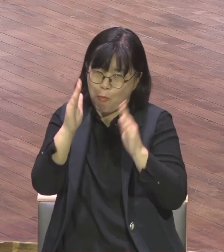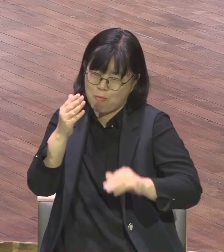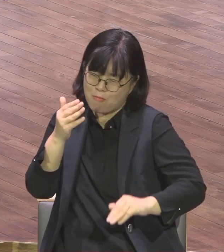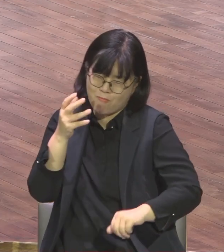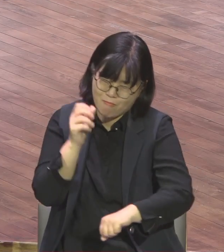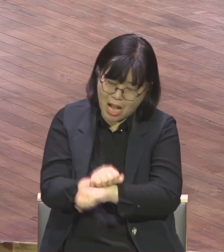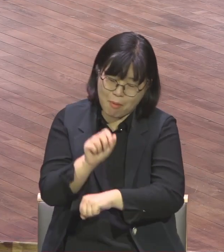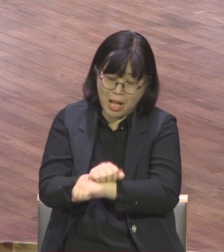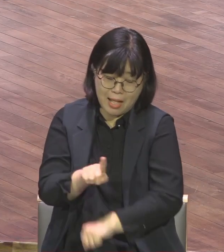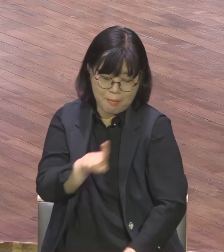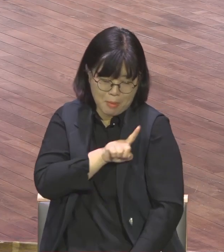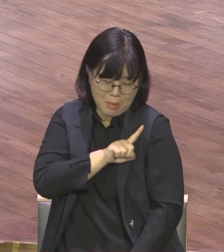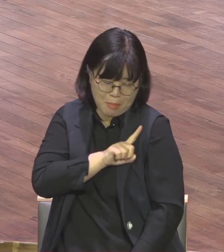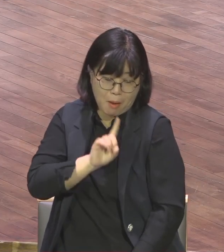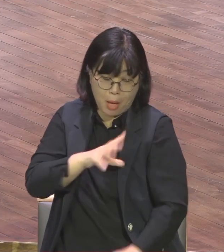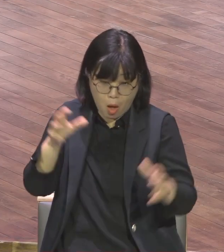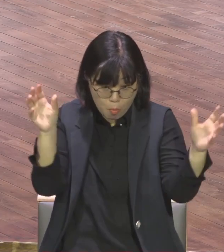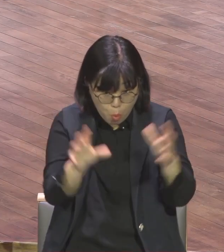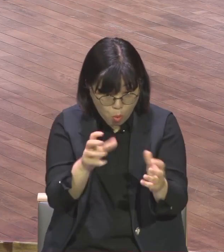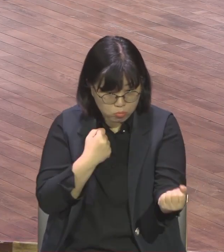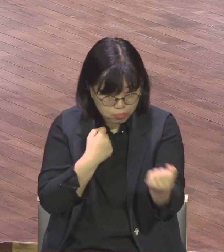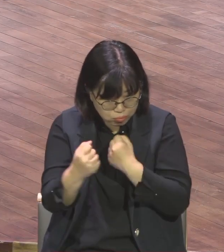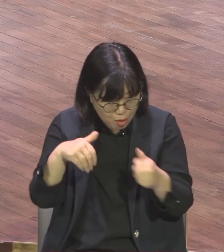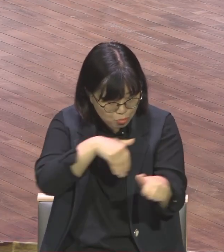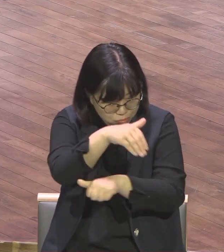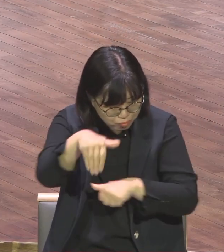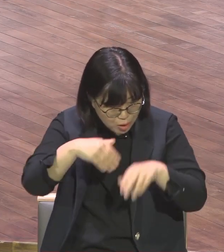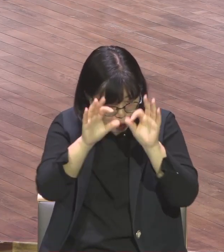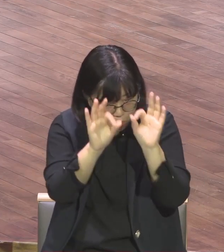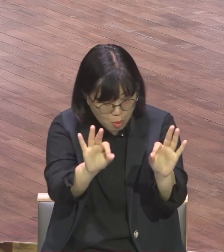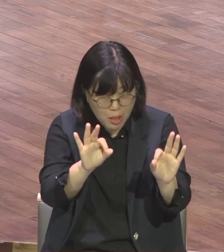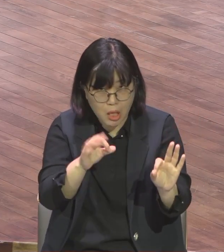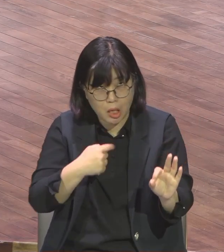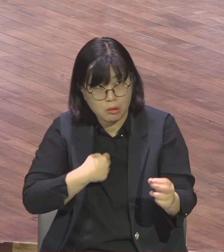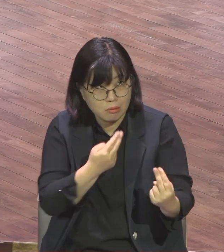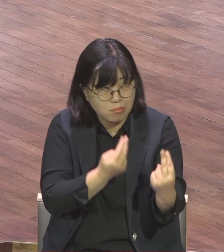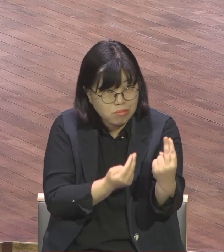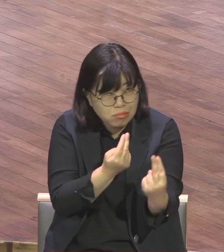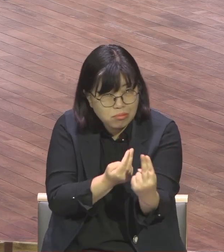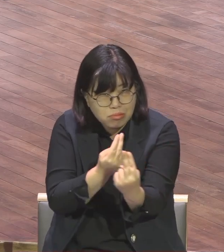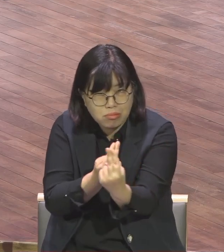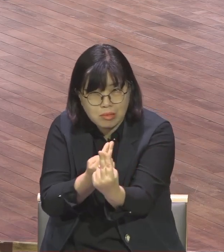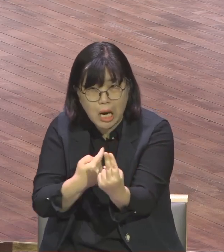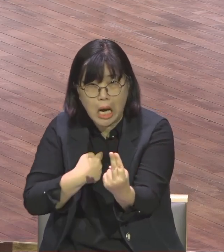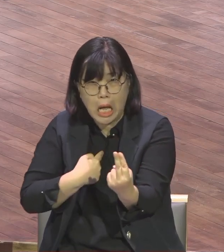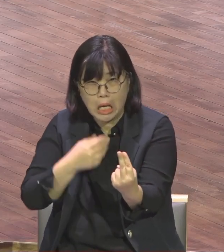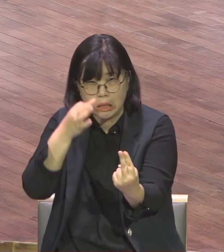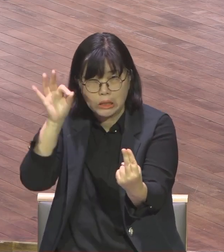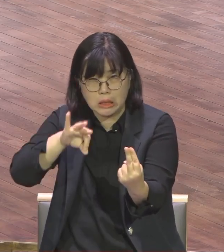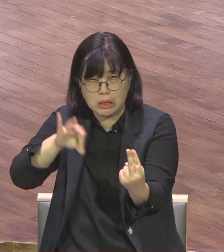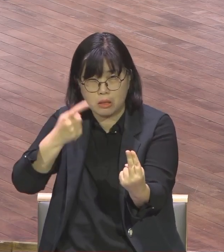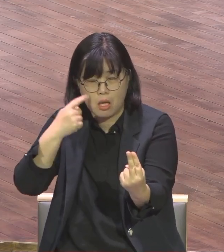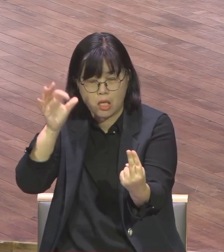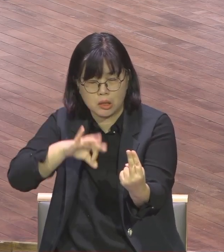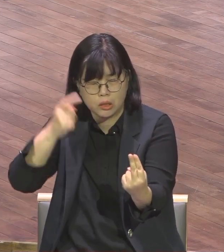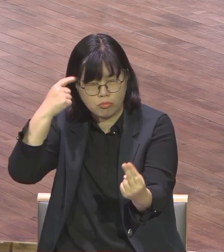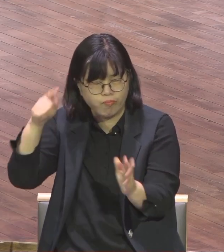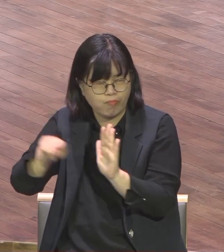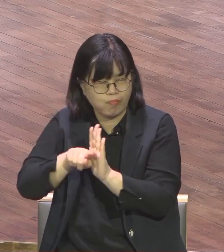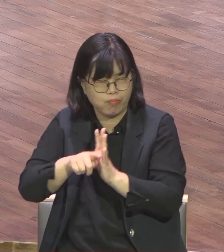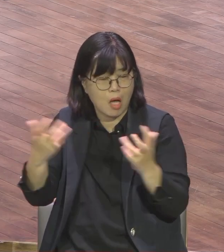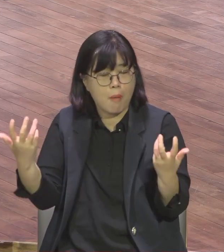최고 좋은 대학 갔으면 당당하게 살아야 되는데 그 가보니까 뭐 1등들 모이니까 쟤는 아무것도 아니야. 거기서